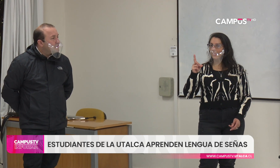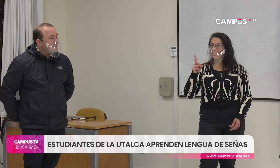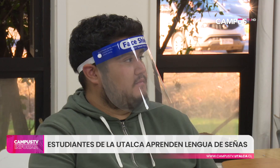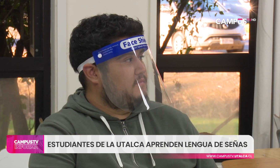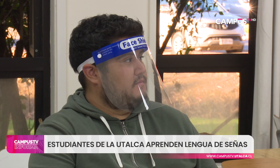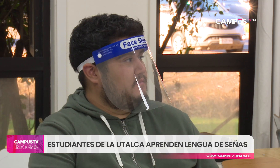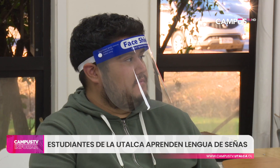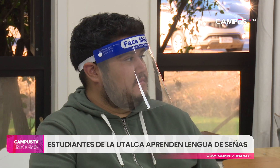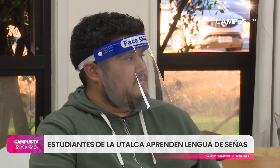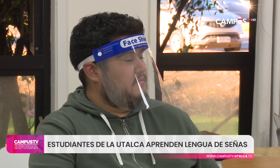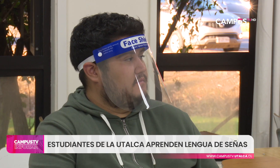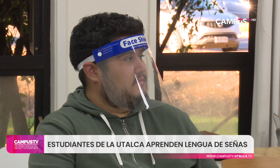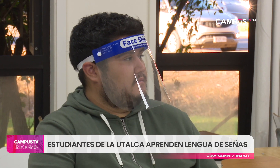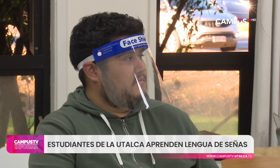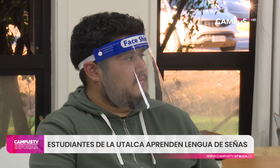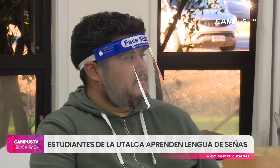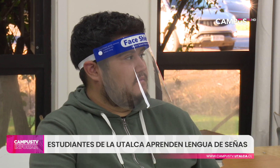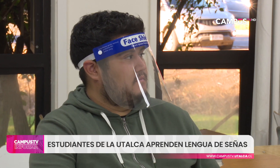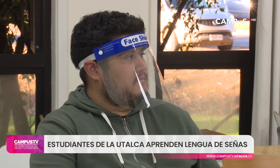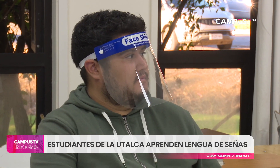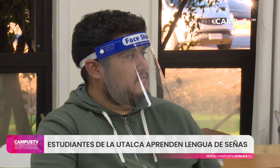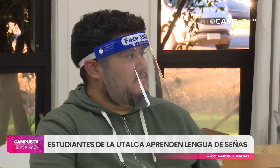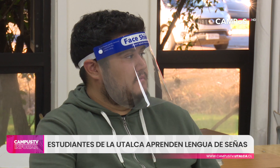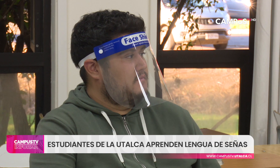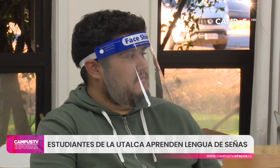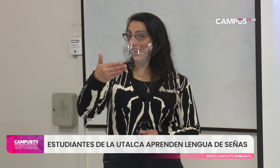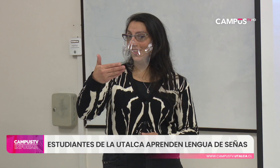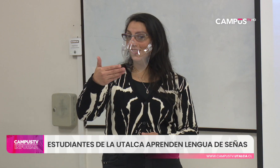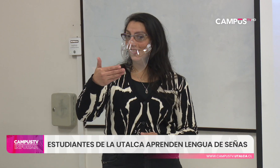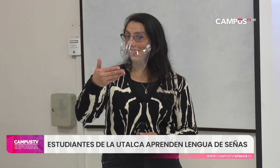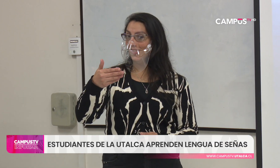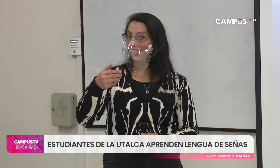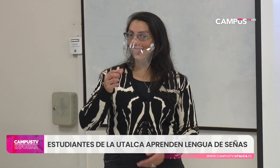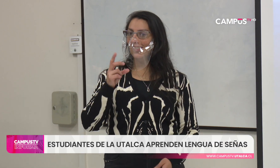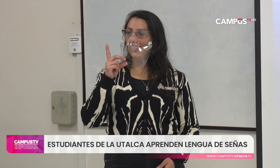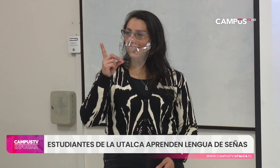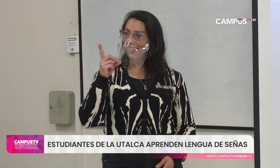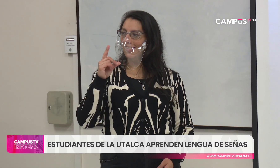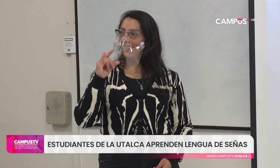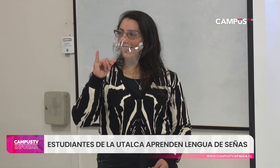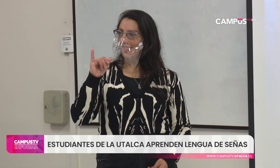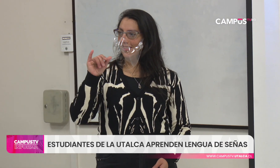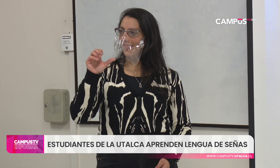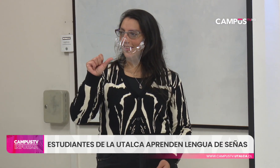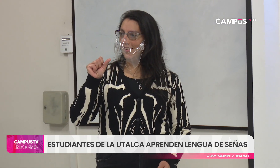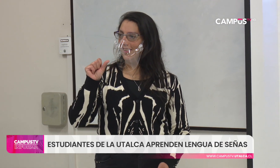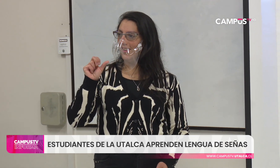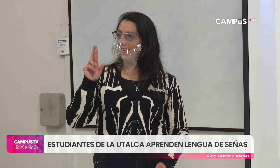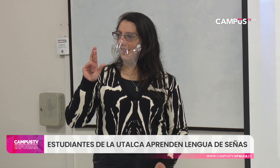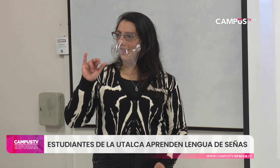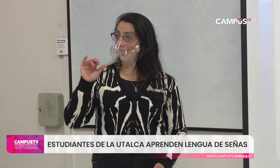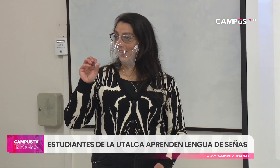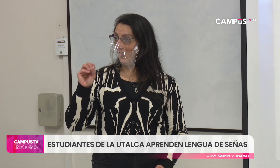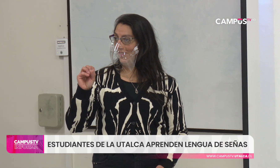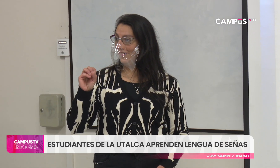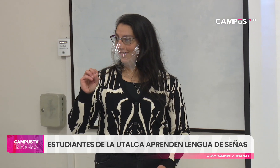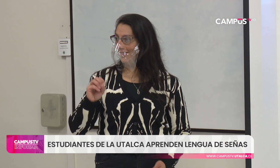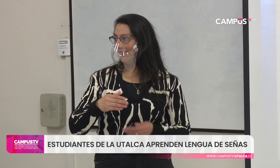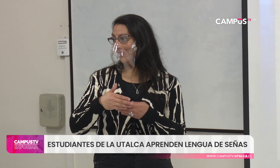participan del módulo electivo de lengua de señas que realiza una persona sorda docente de la institución